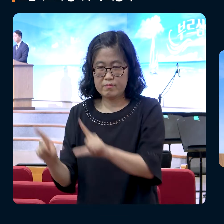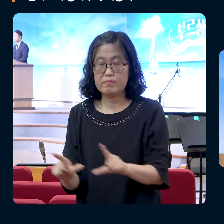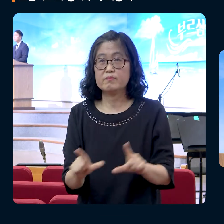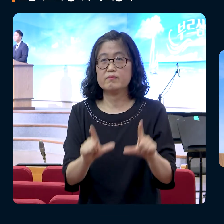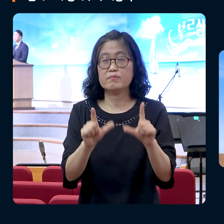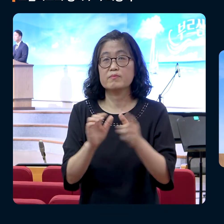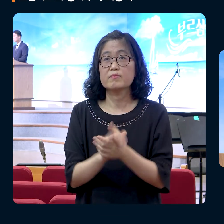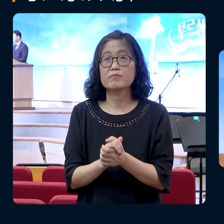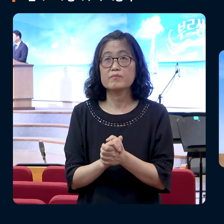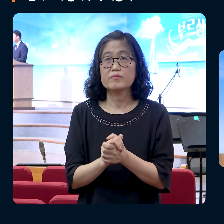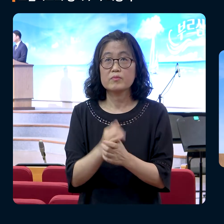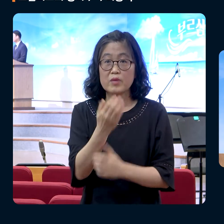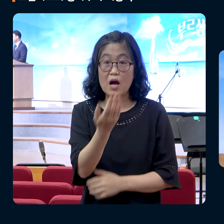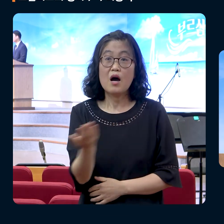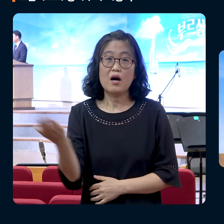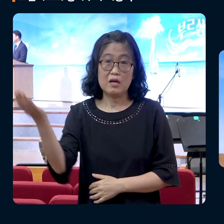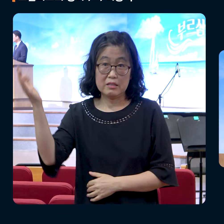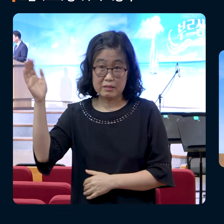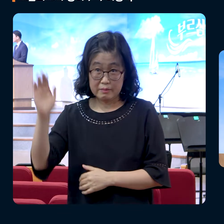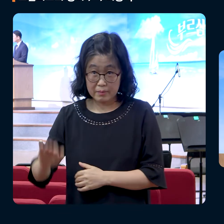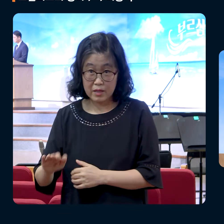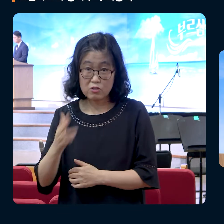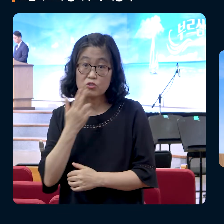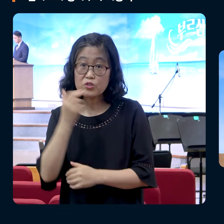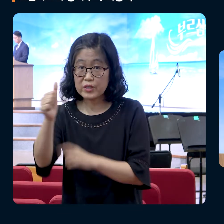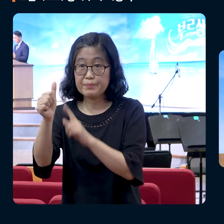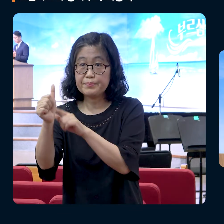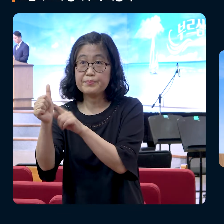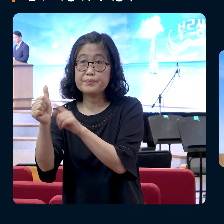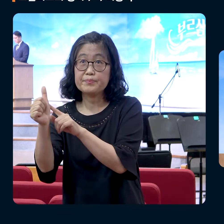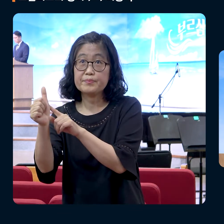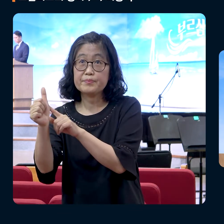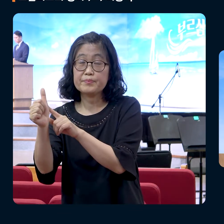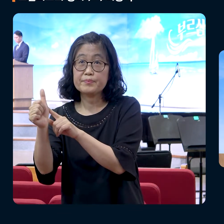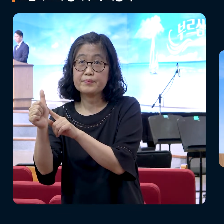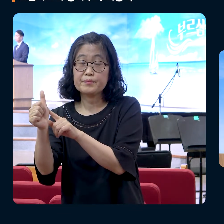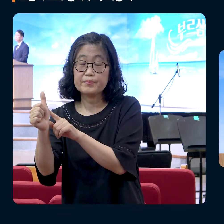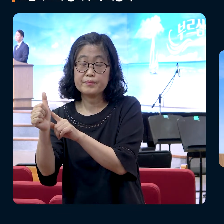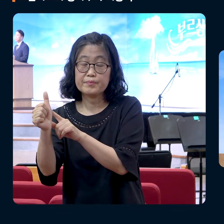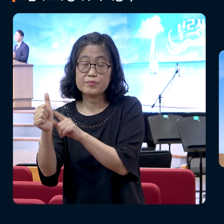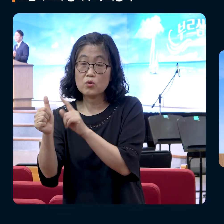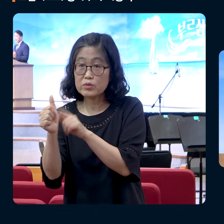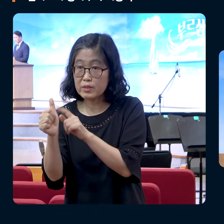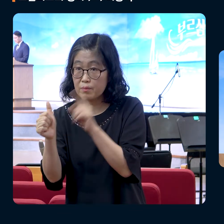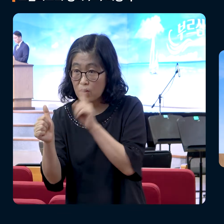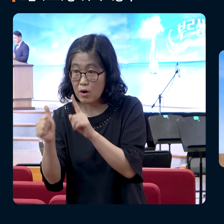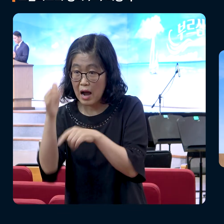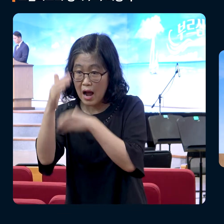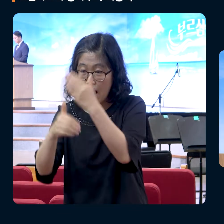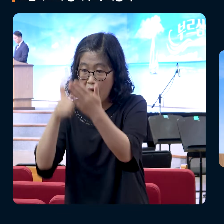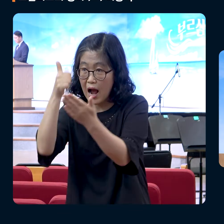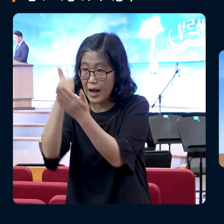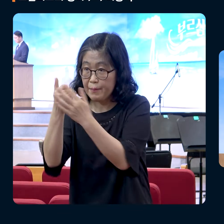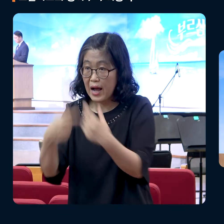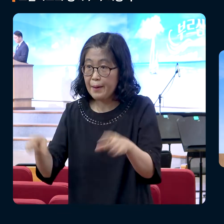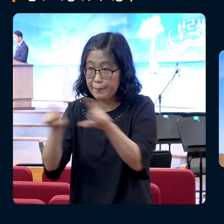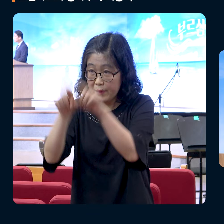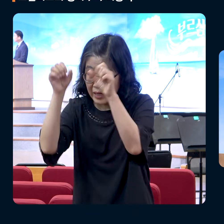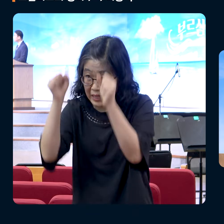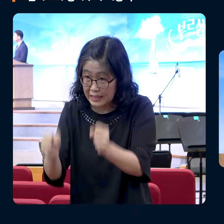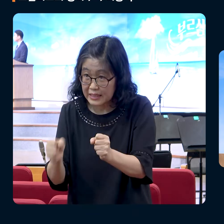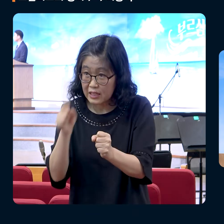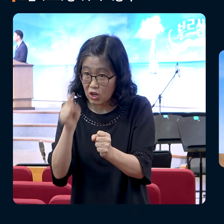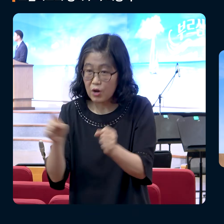때문입니다. 그런데요, 요셉은요 그러한 상황 가운데서도 하나님이 함께 하신다는